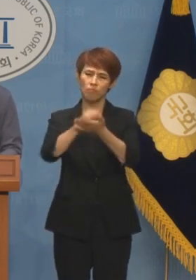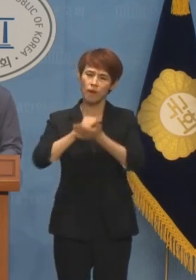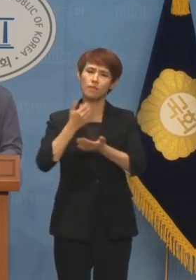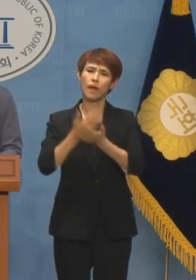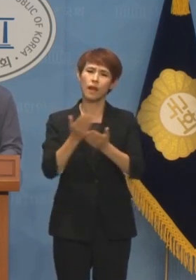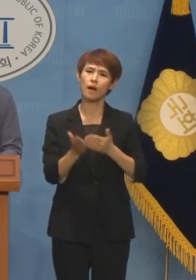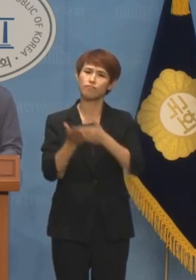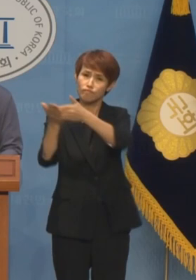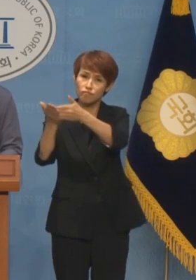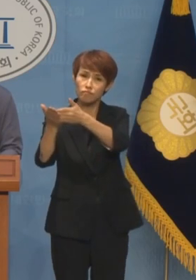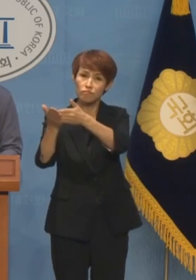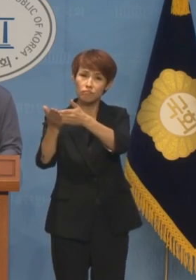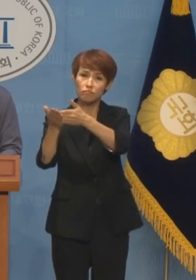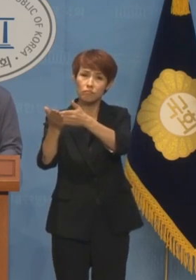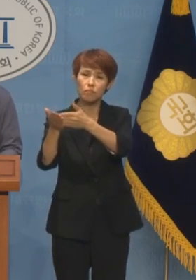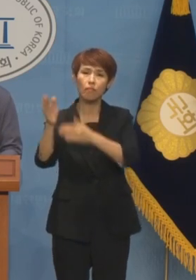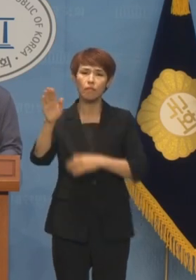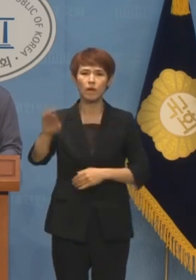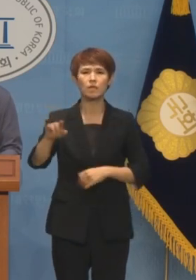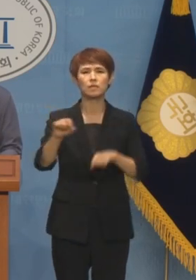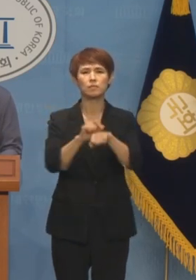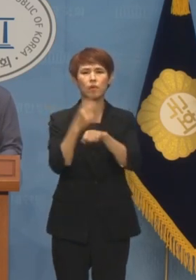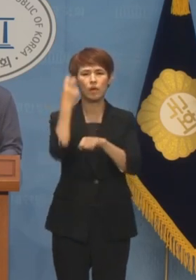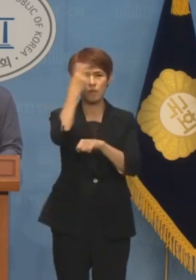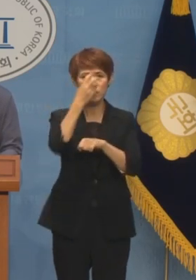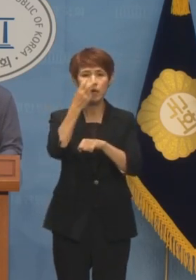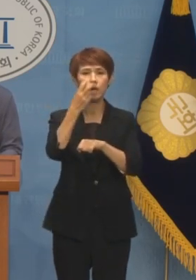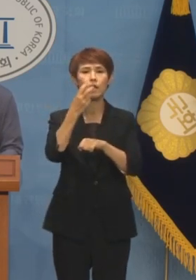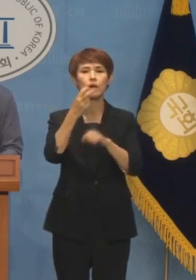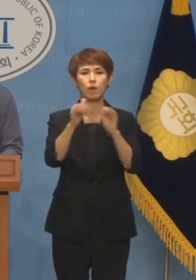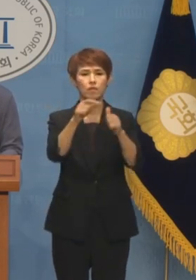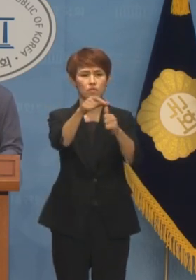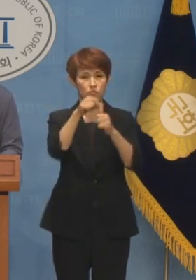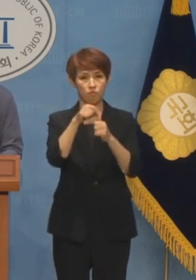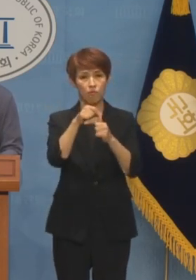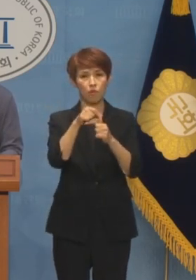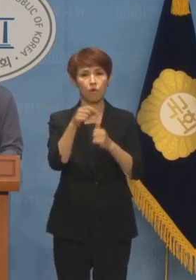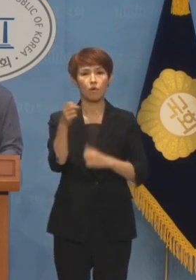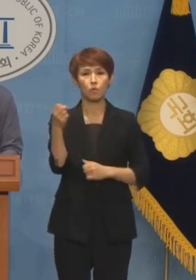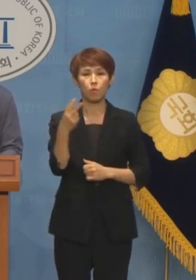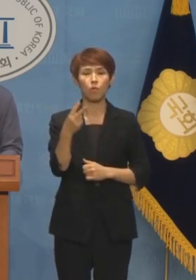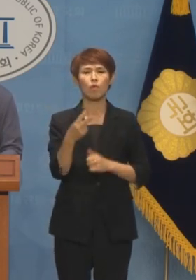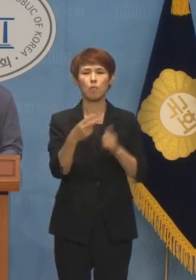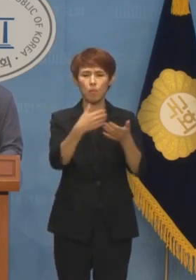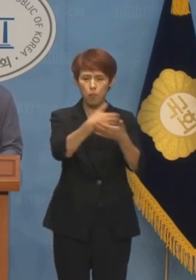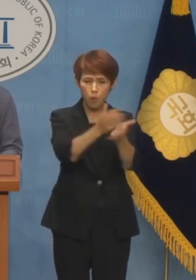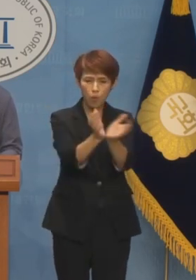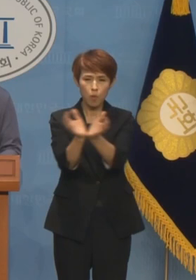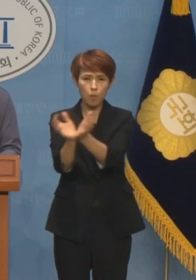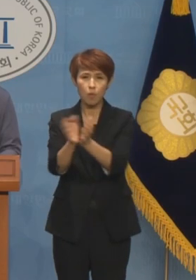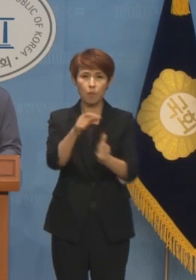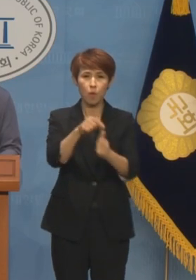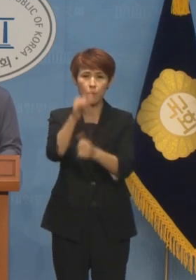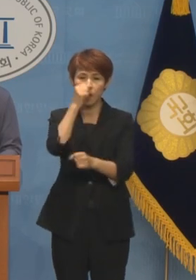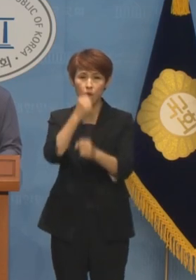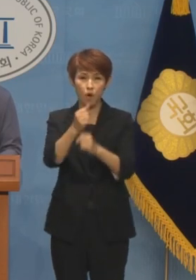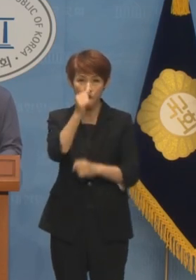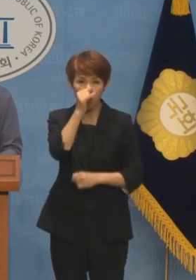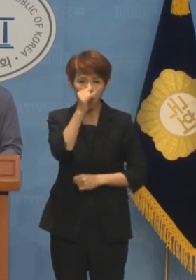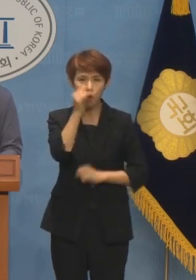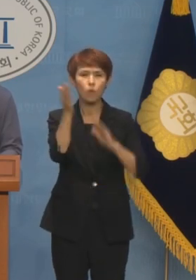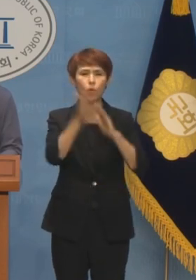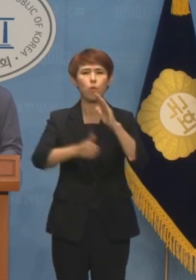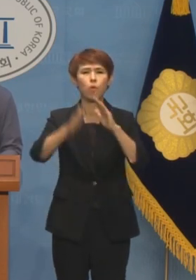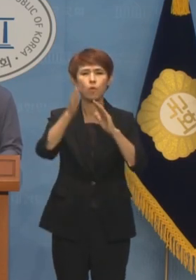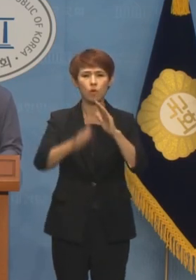그 전에라도 특별감찰관 임명과 제2부속실 설치 등 최소한의